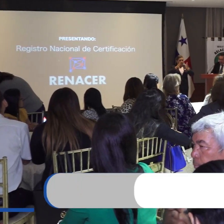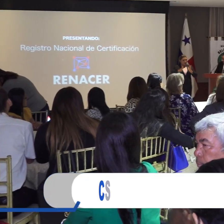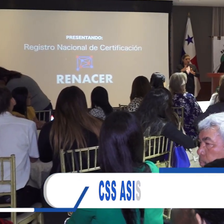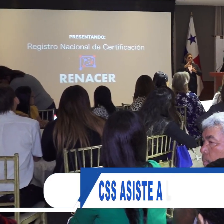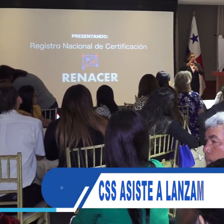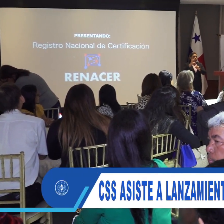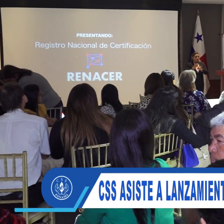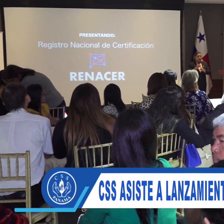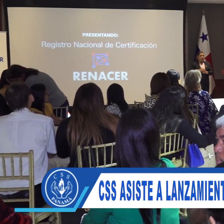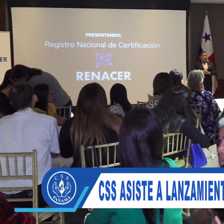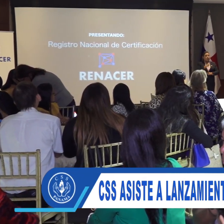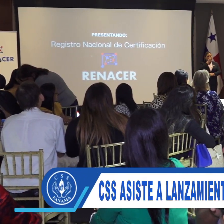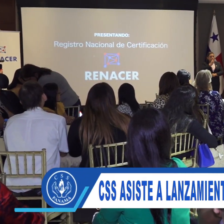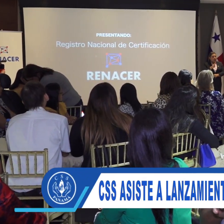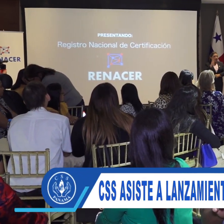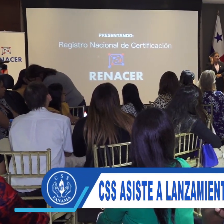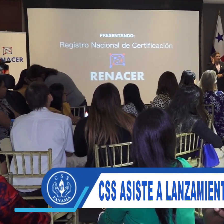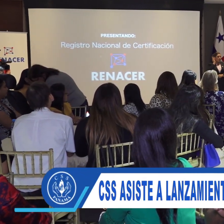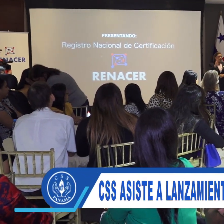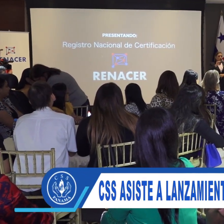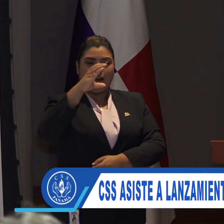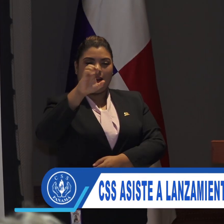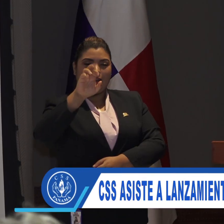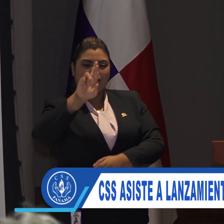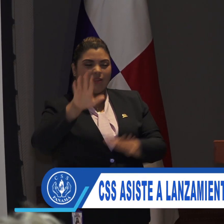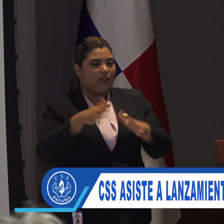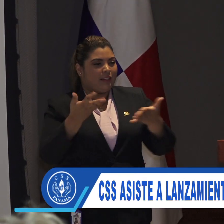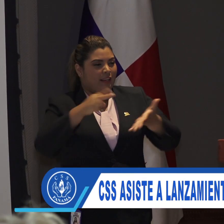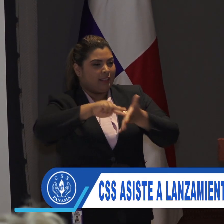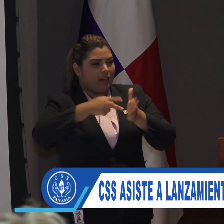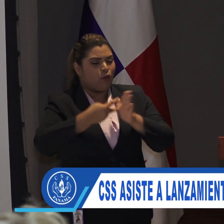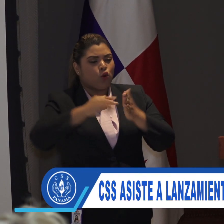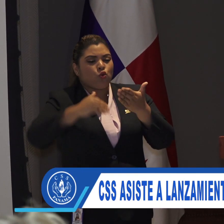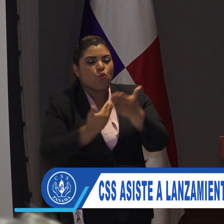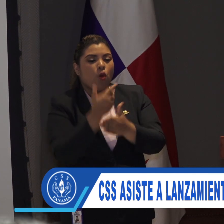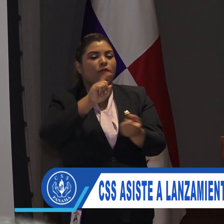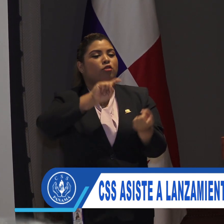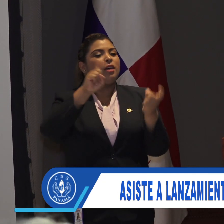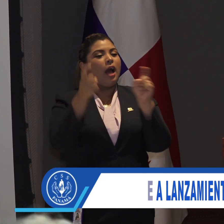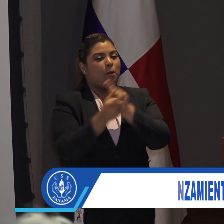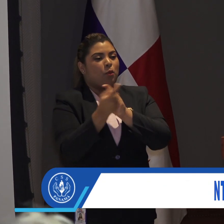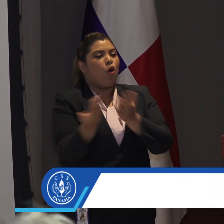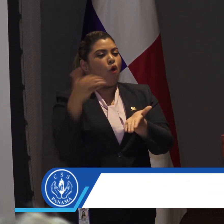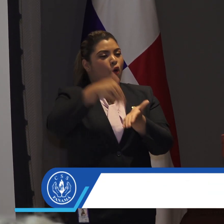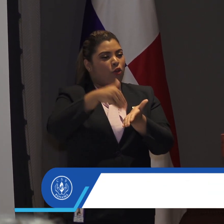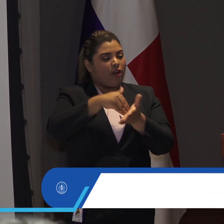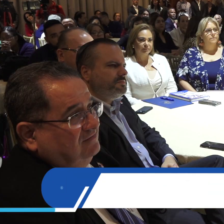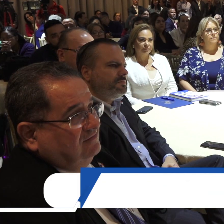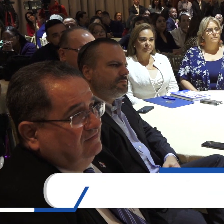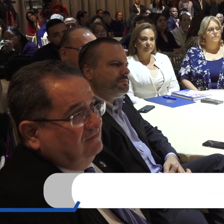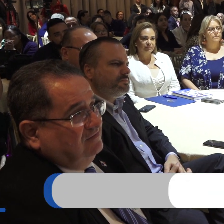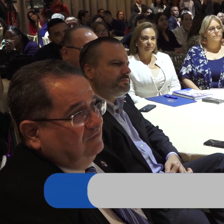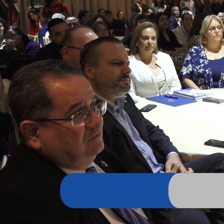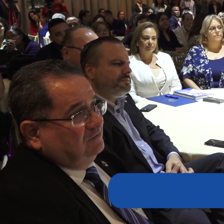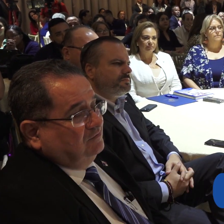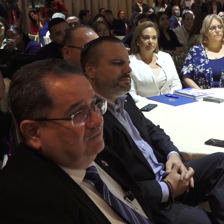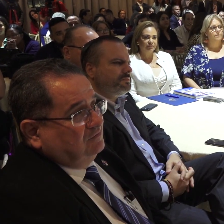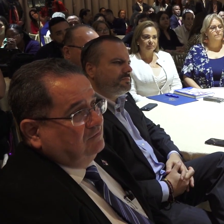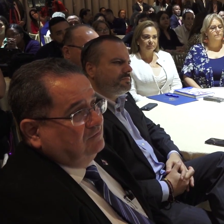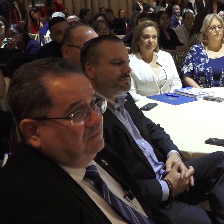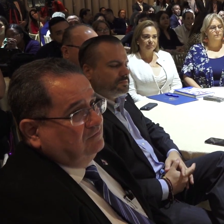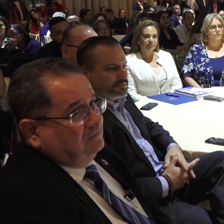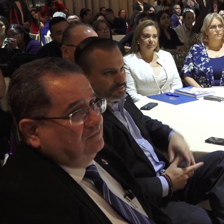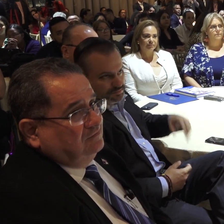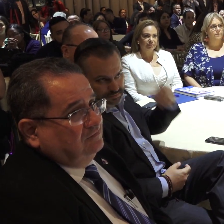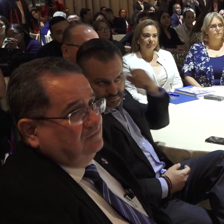La generación de certificados de discapacidad es una de las ventajas que ofrecerá la plataforma Renacer,